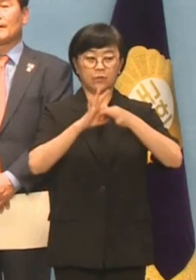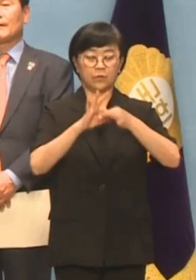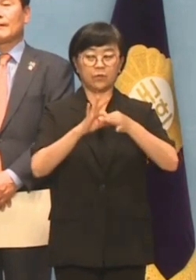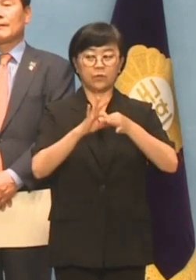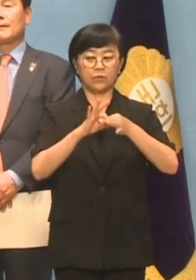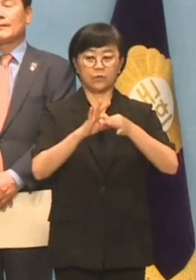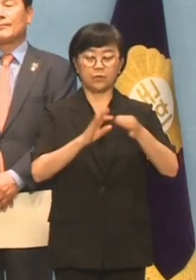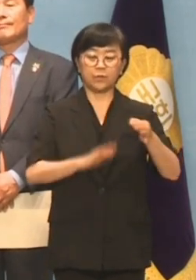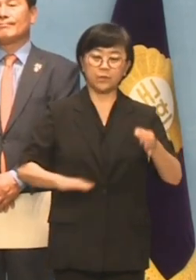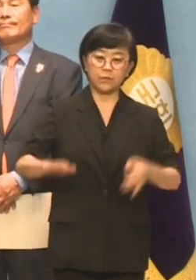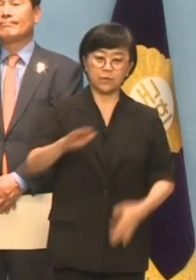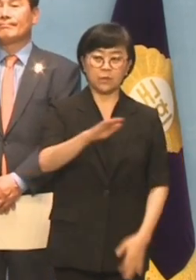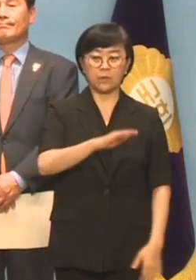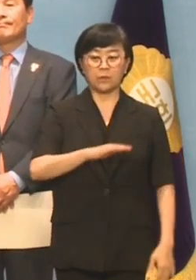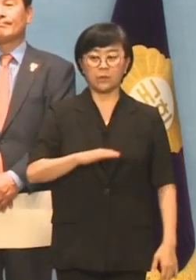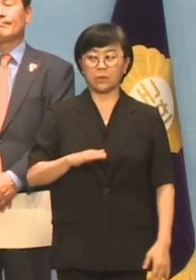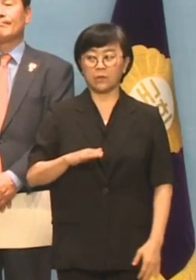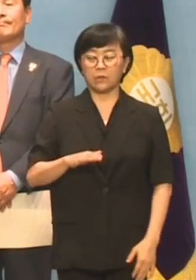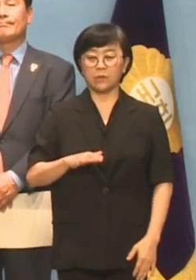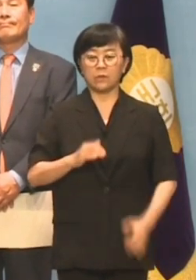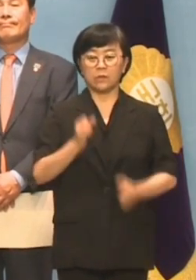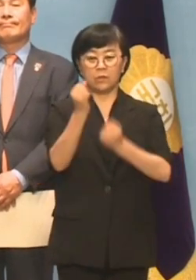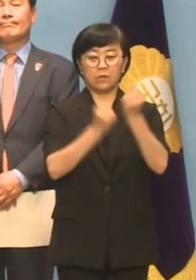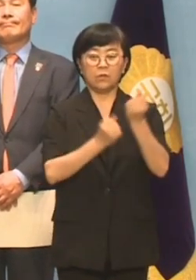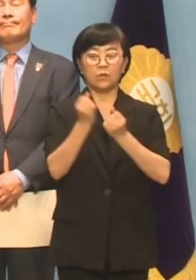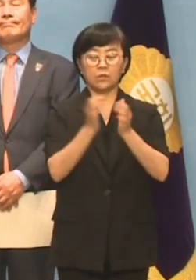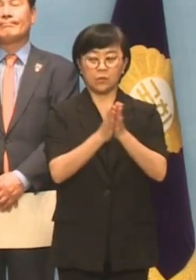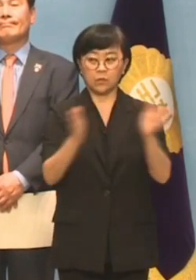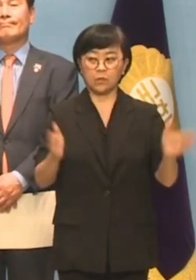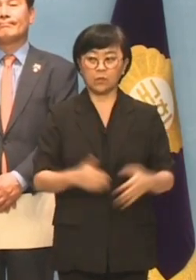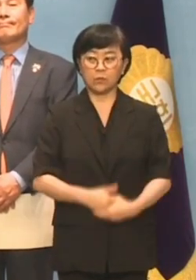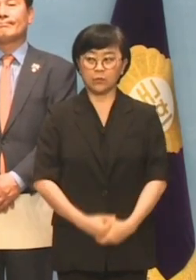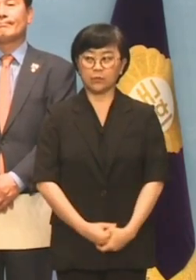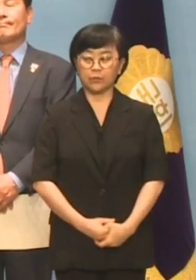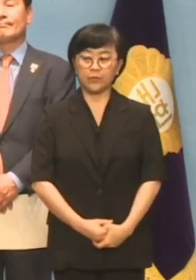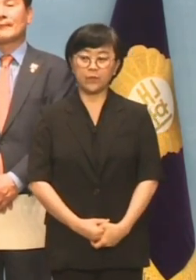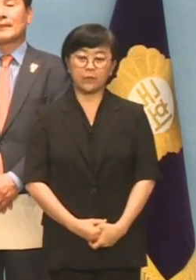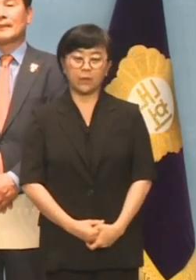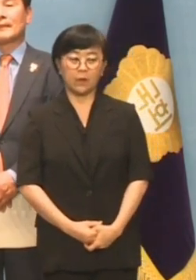관련해서 저희들의 그 기자회견을 시작하도록 하겠습니다.